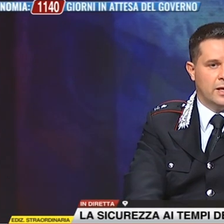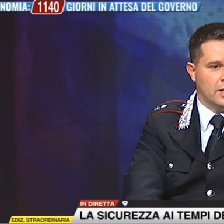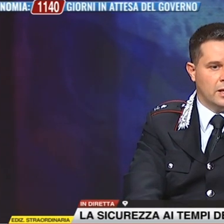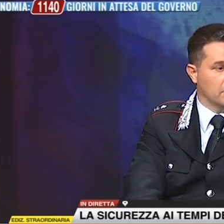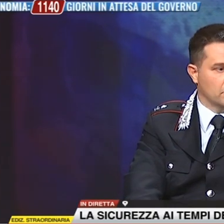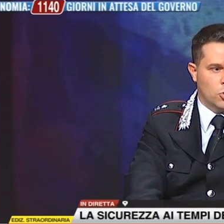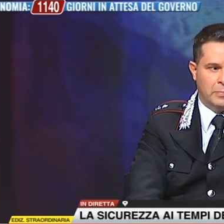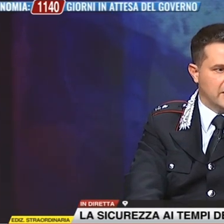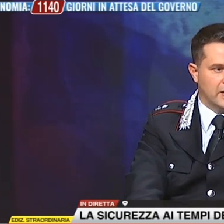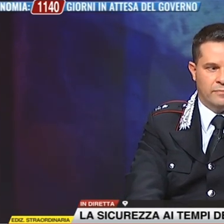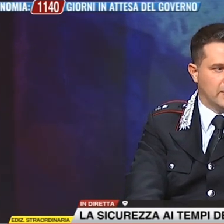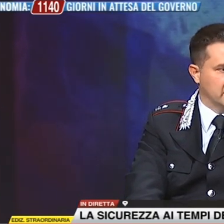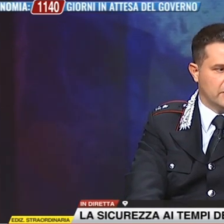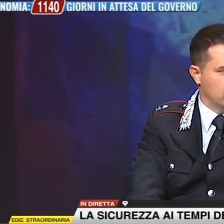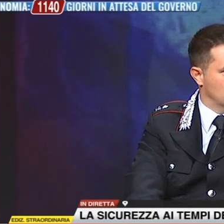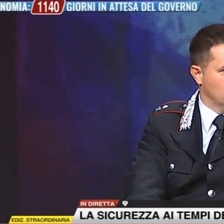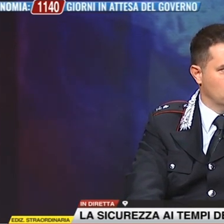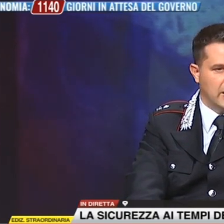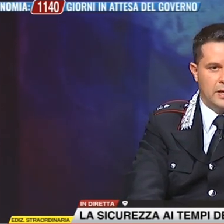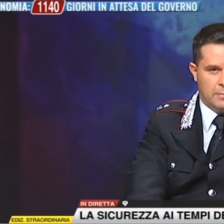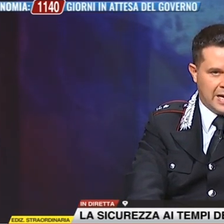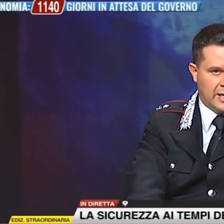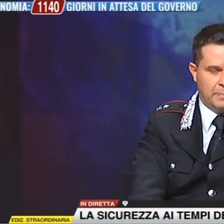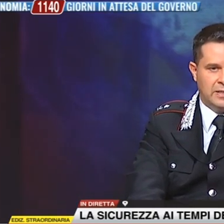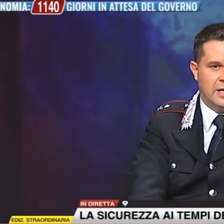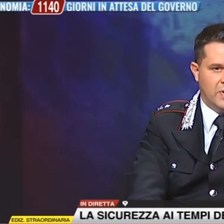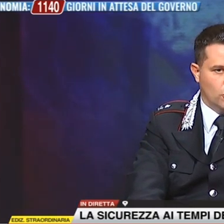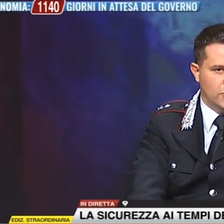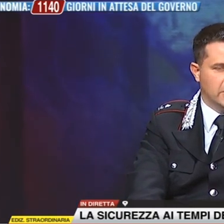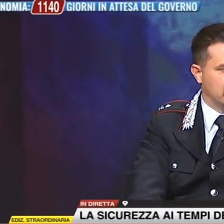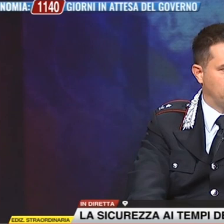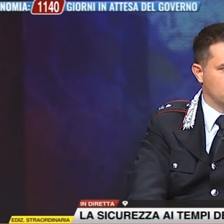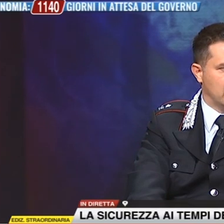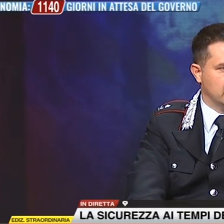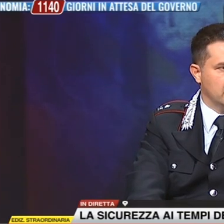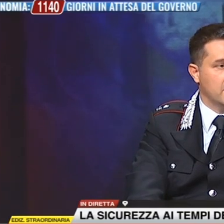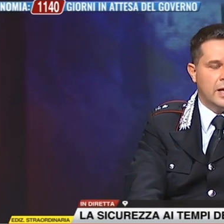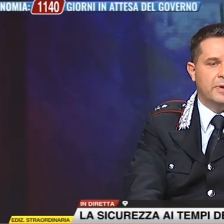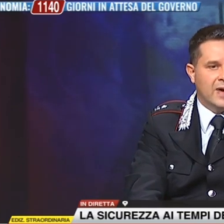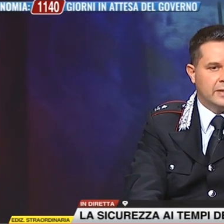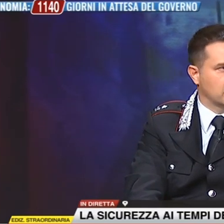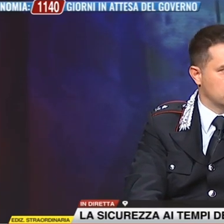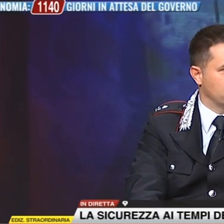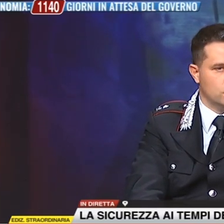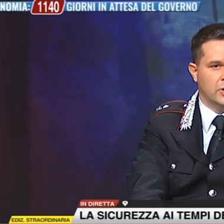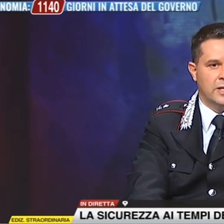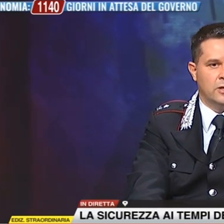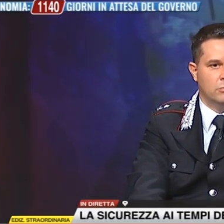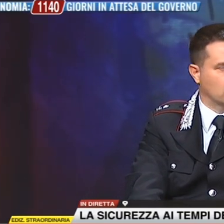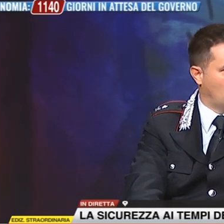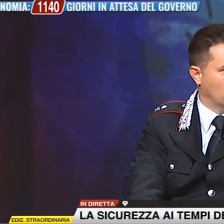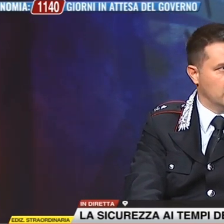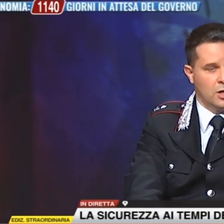E con maniera veramente subdola, ma anche repentina, vengono avvicinati, abbracciati e privati queste persone